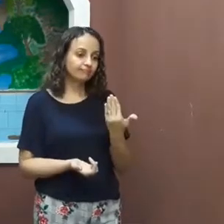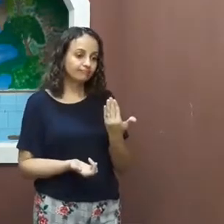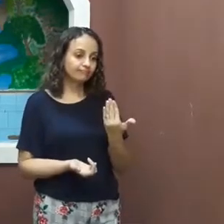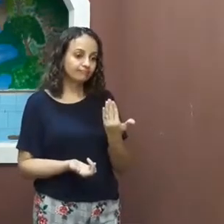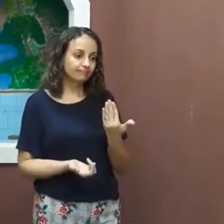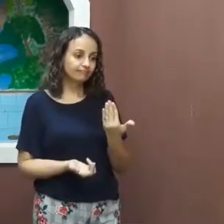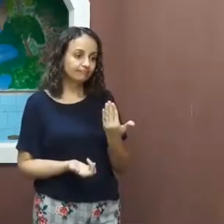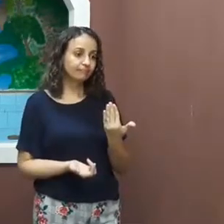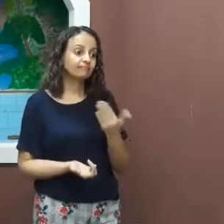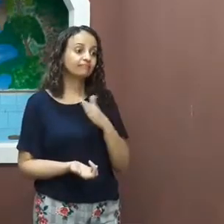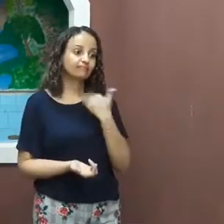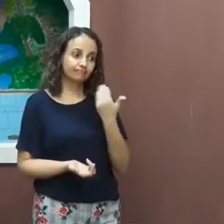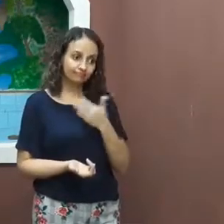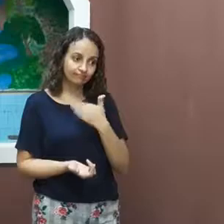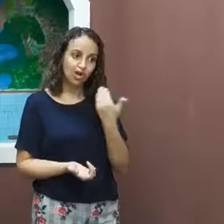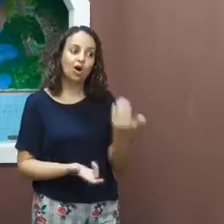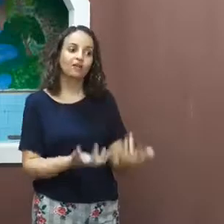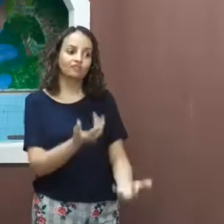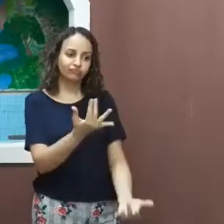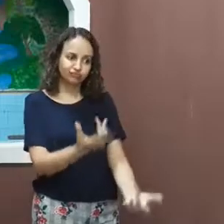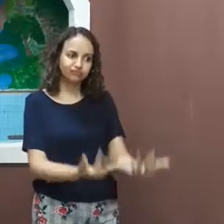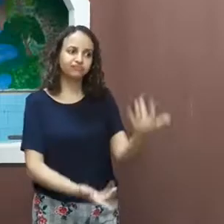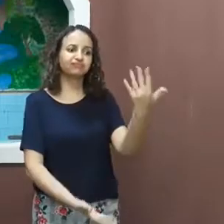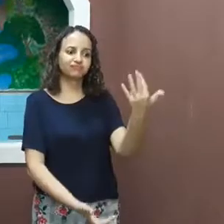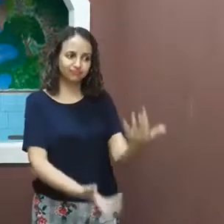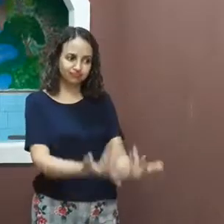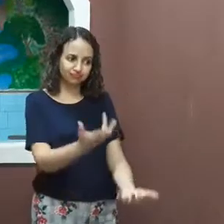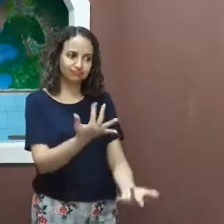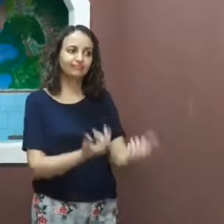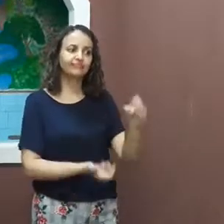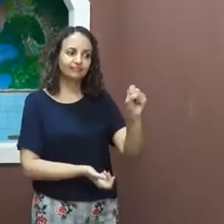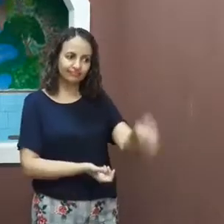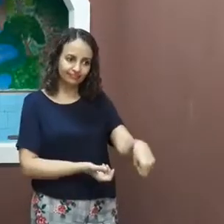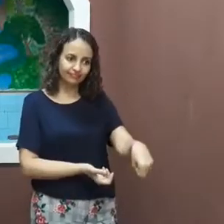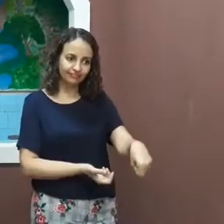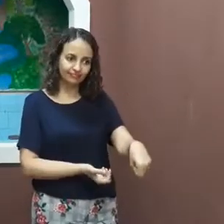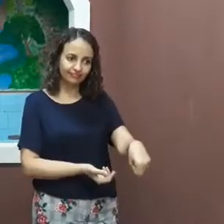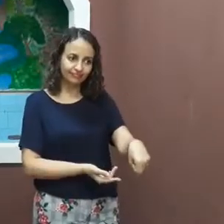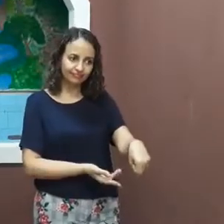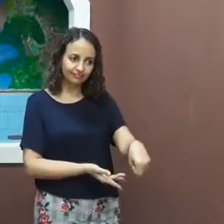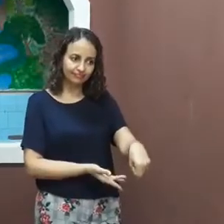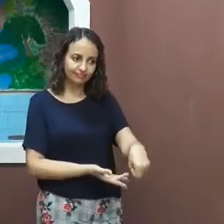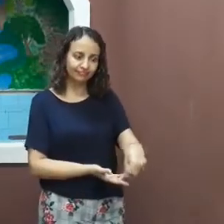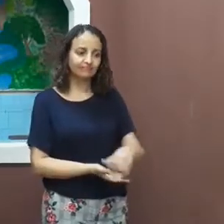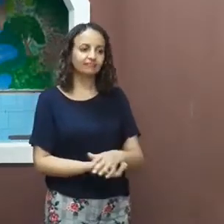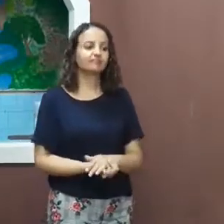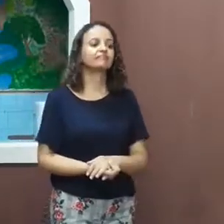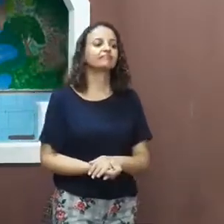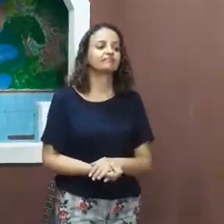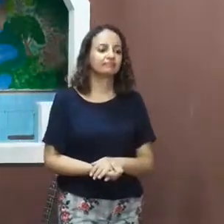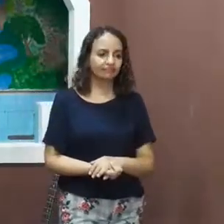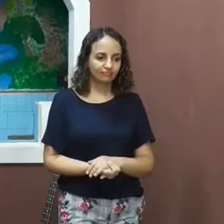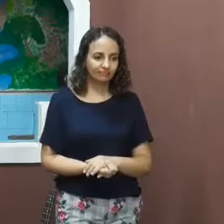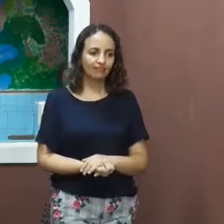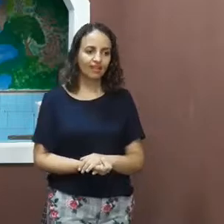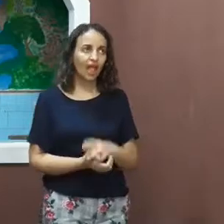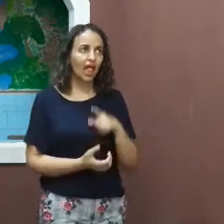vida. Quando nós vemos isso, nós falamos: será que é Deus? Será que Deus está